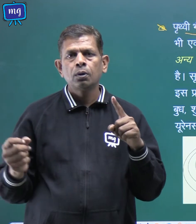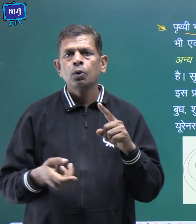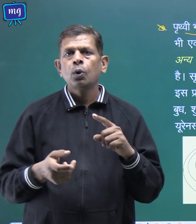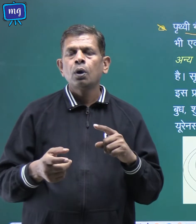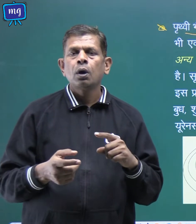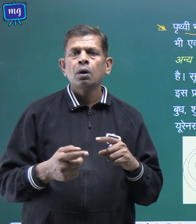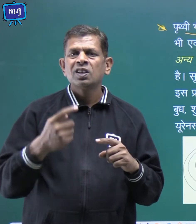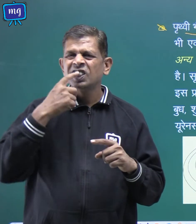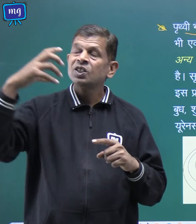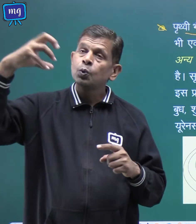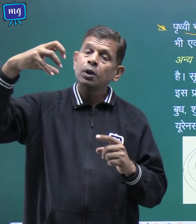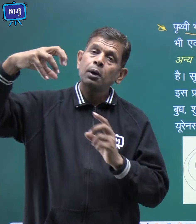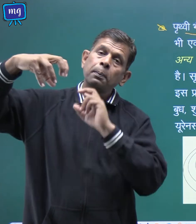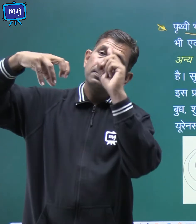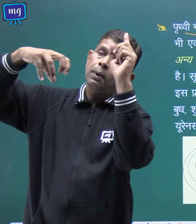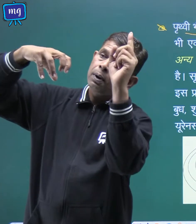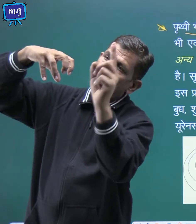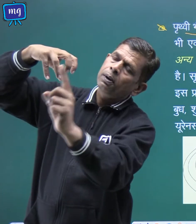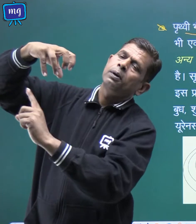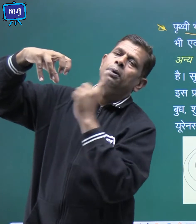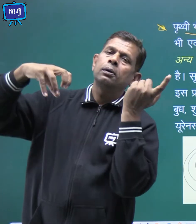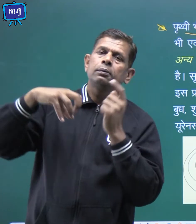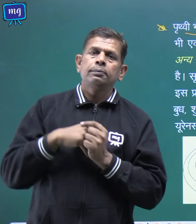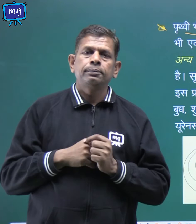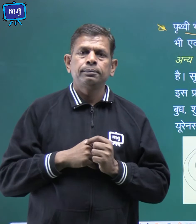सूर्य की परिक्रमा करती है।